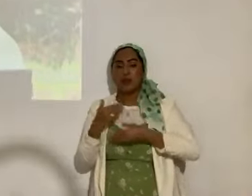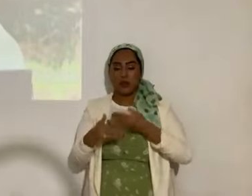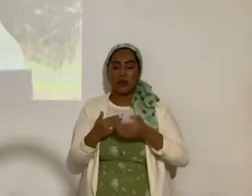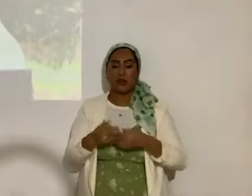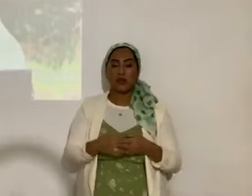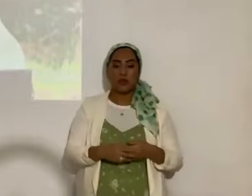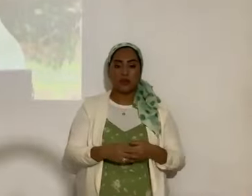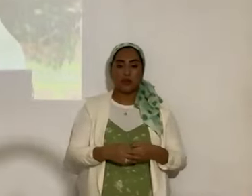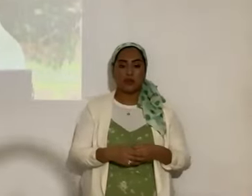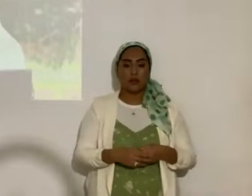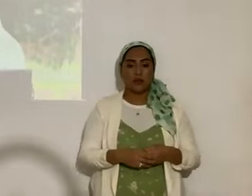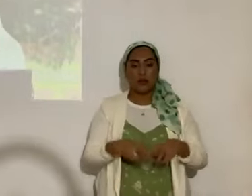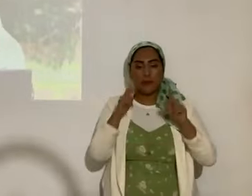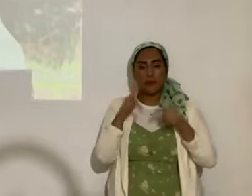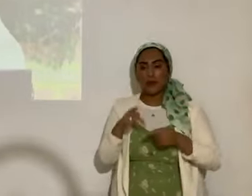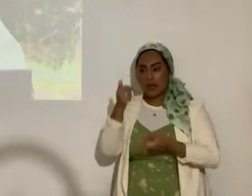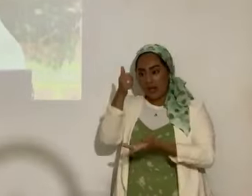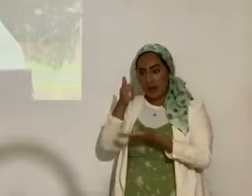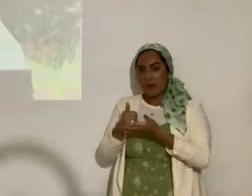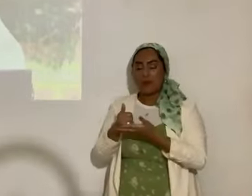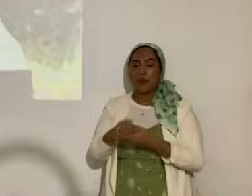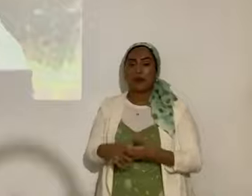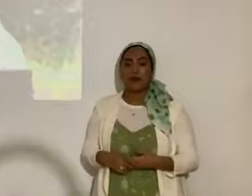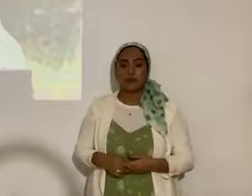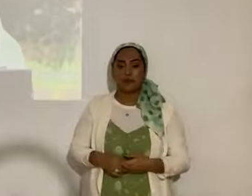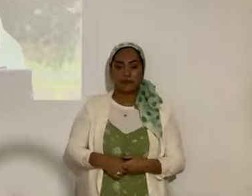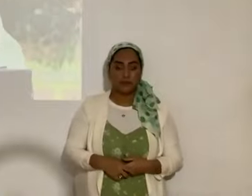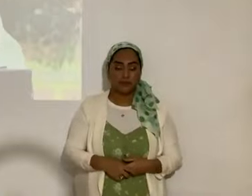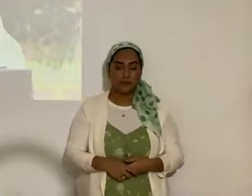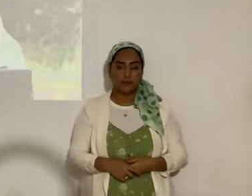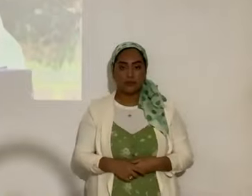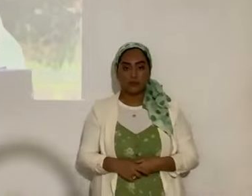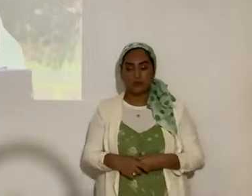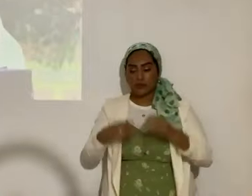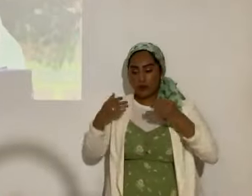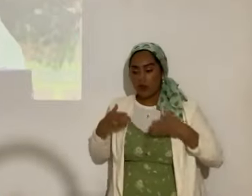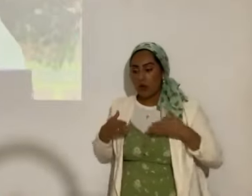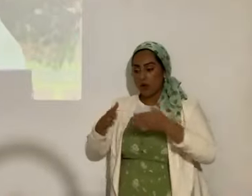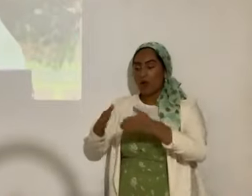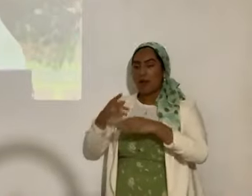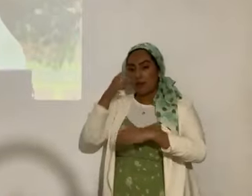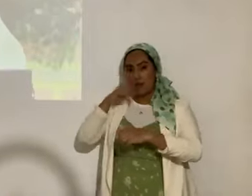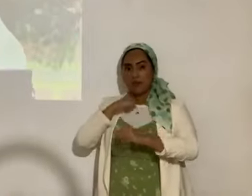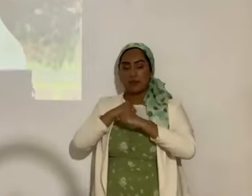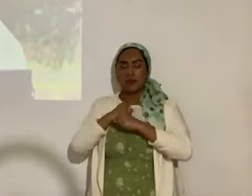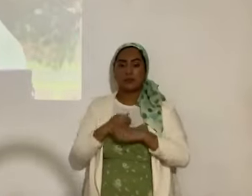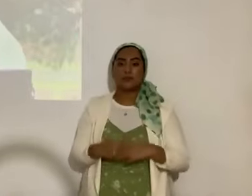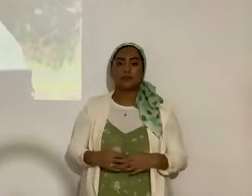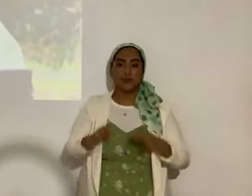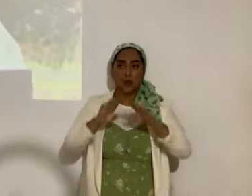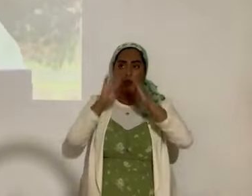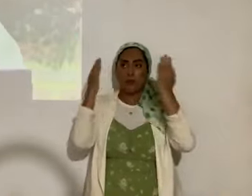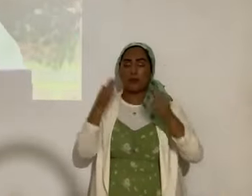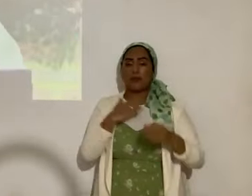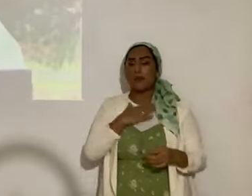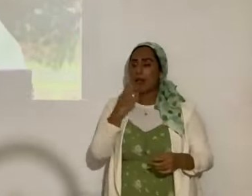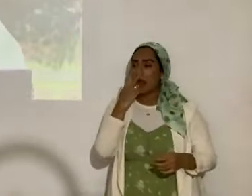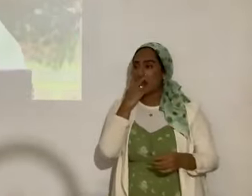mismo se toma como una persona que guía a un extranjero aún Forastero por un camino seguro Abre mis